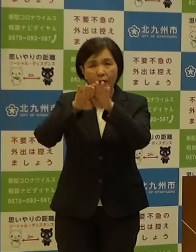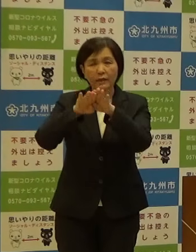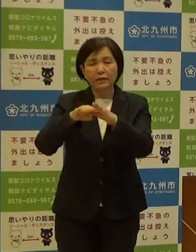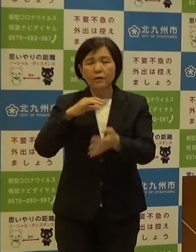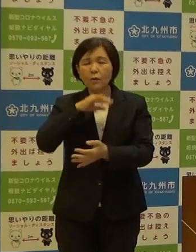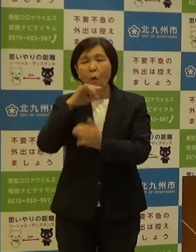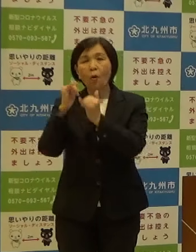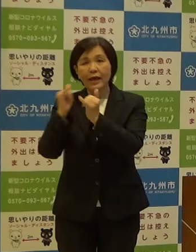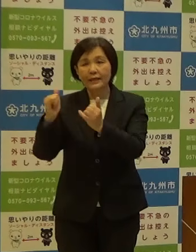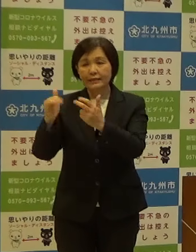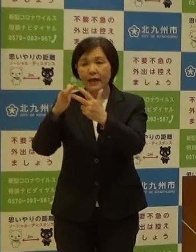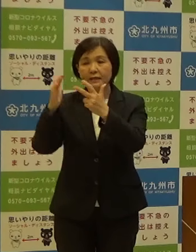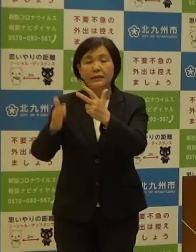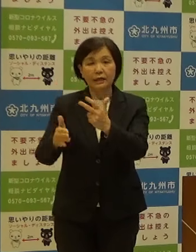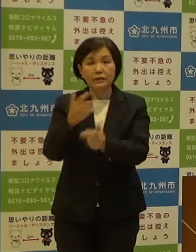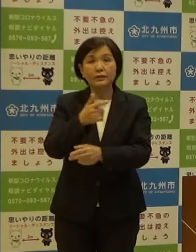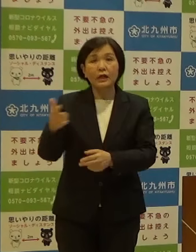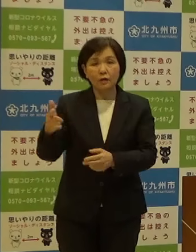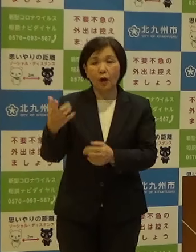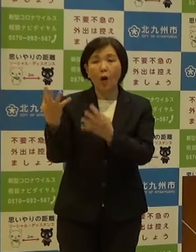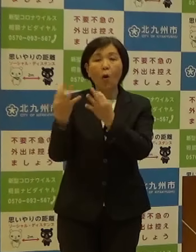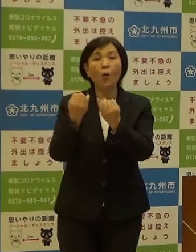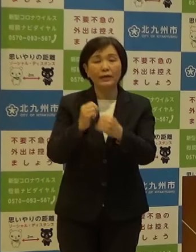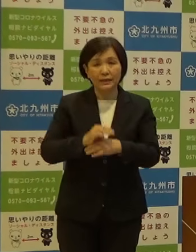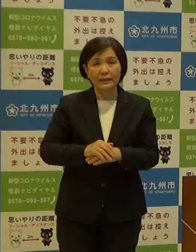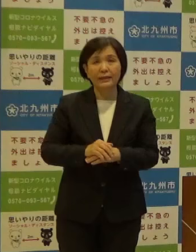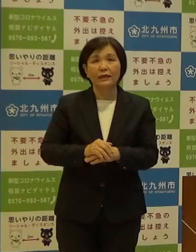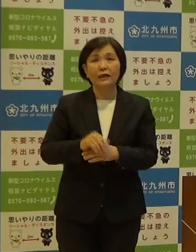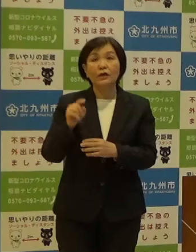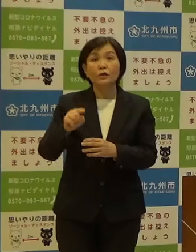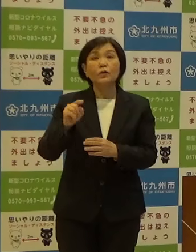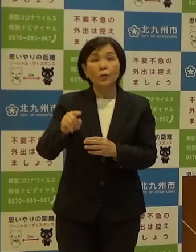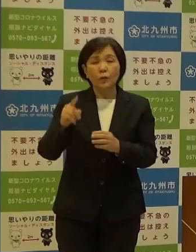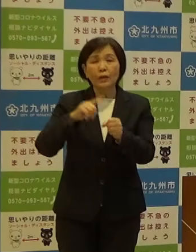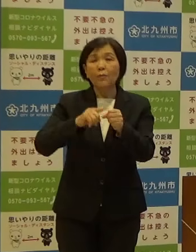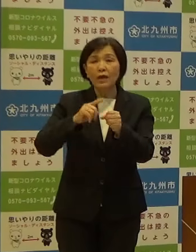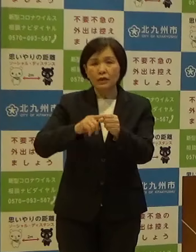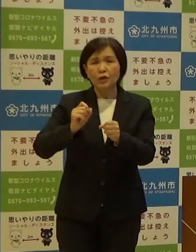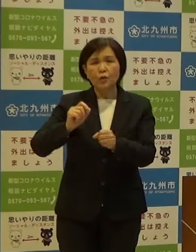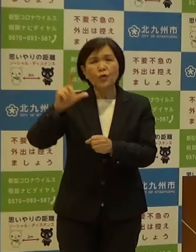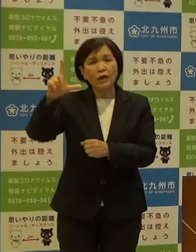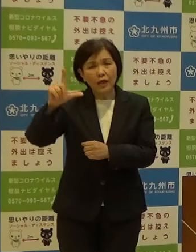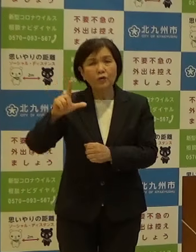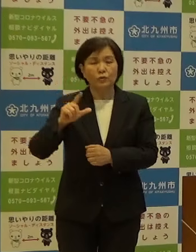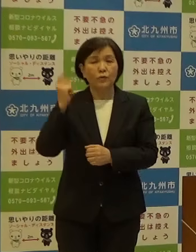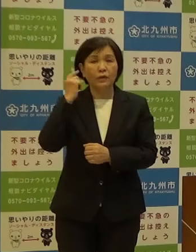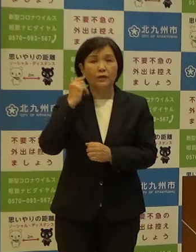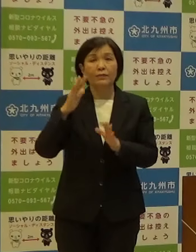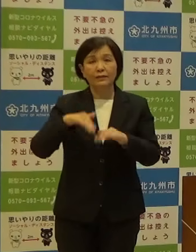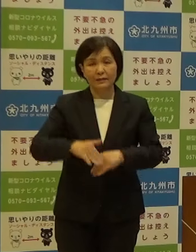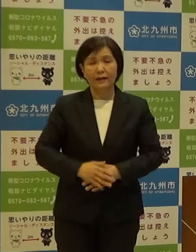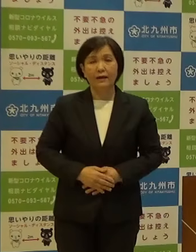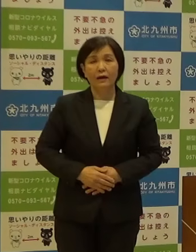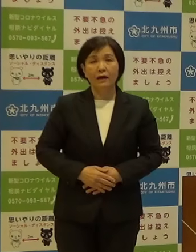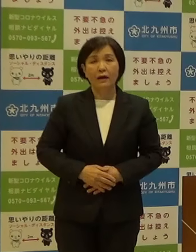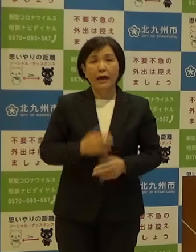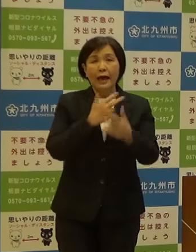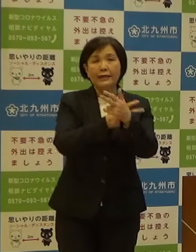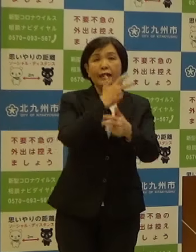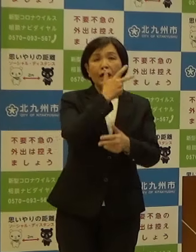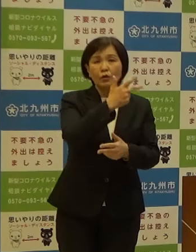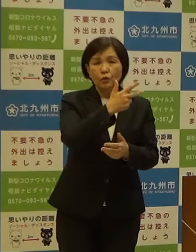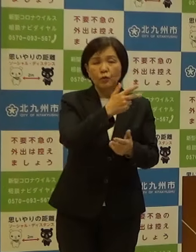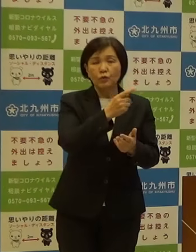から急増しているということでありますが、これは北九州市だけではな